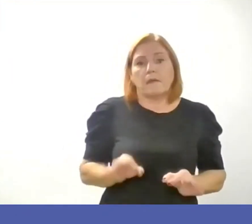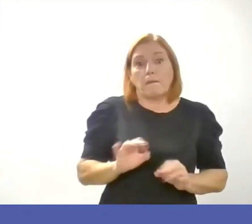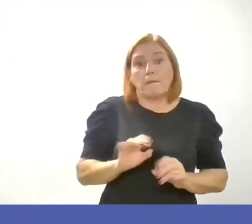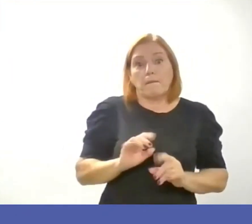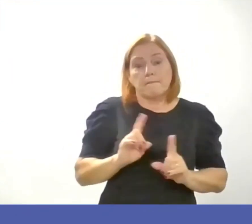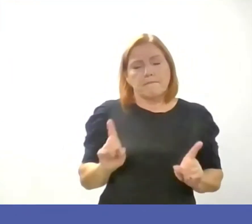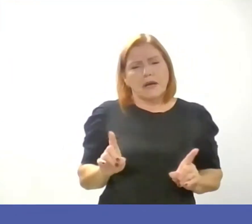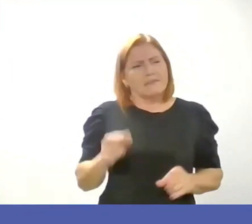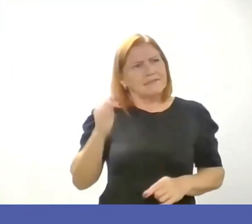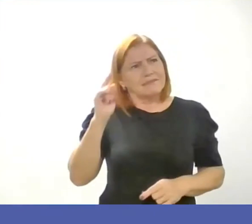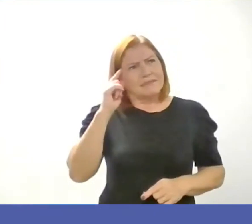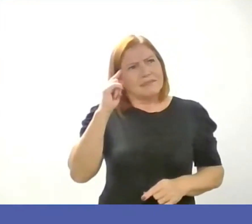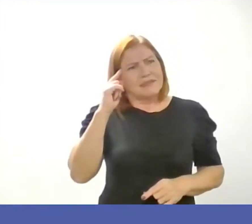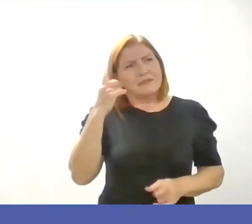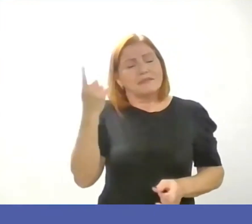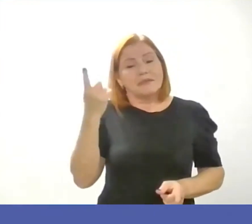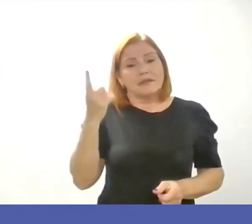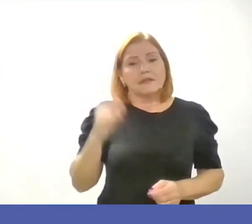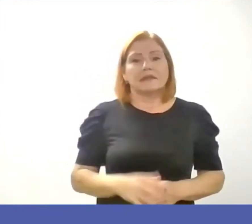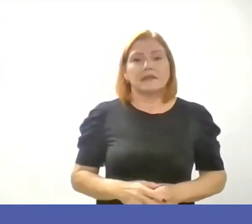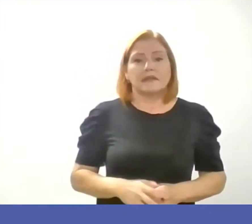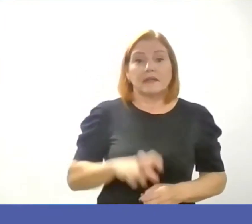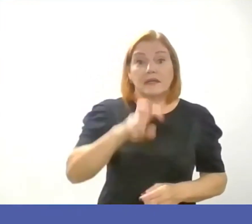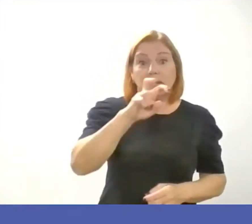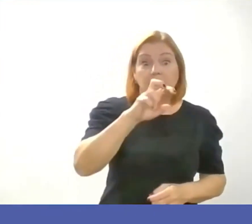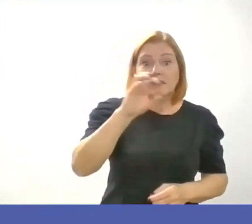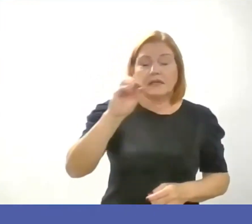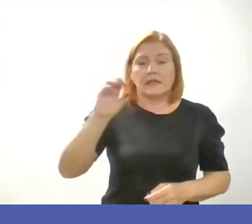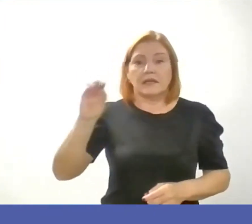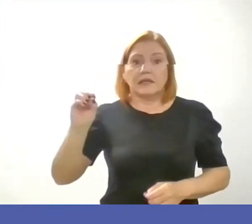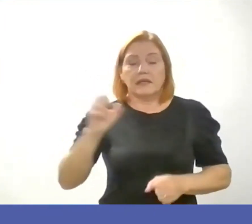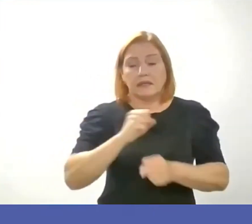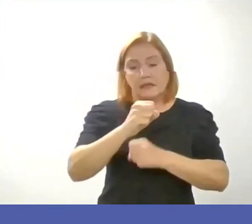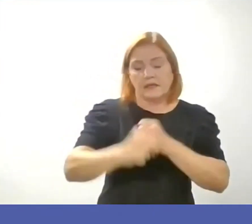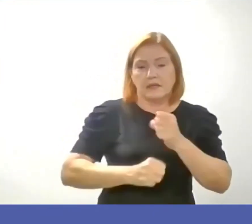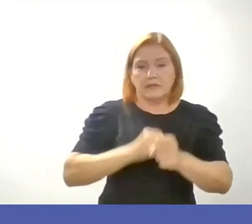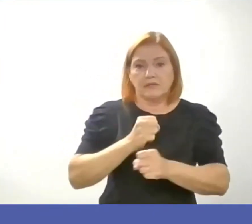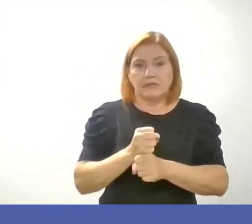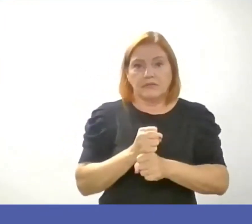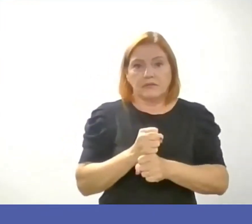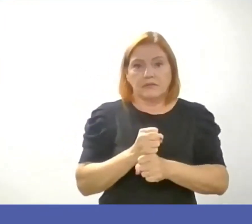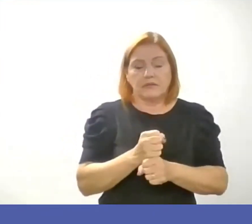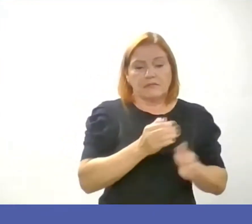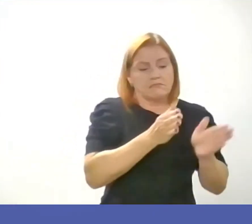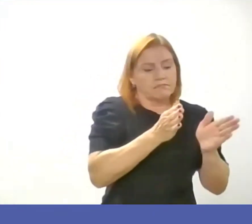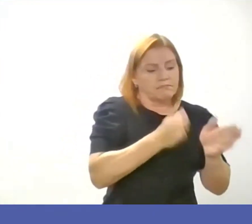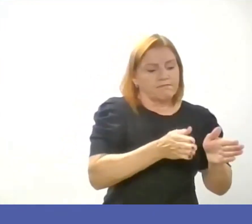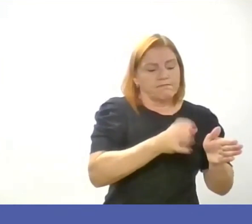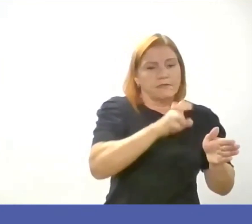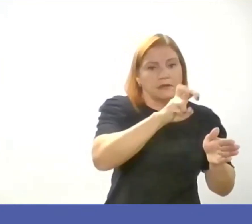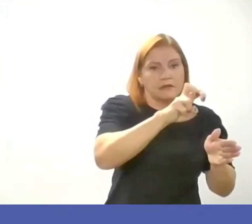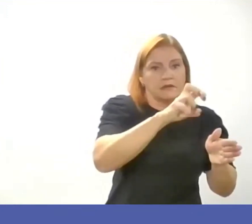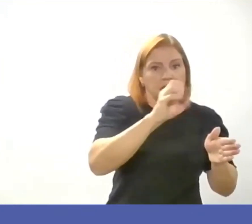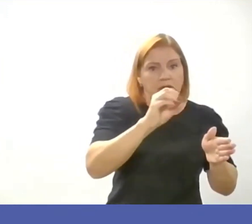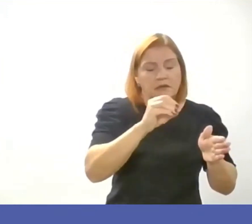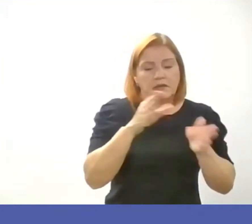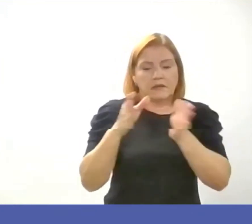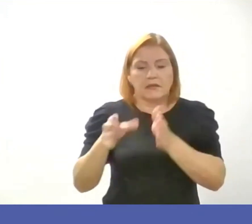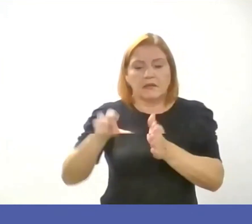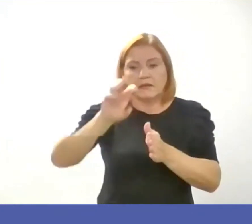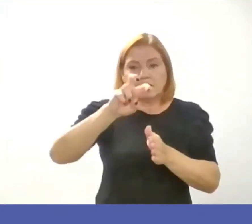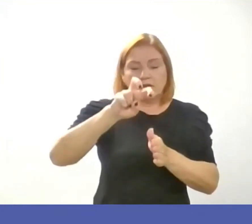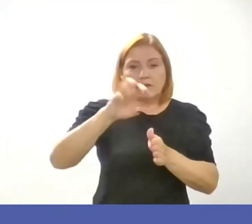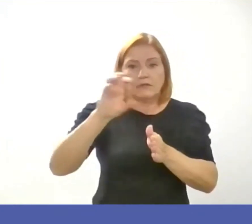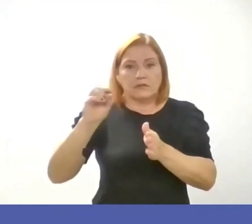5 séculos, 500 anos cada período em média. Então esses trabalhadores